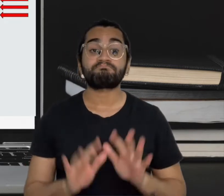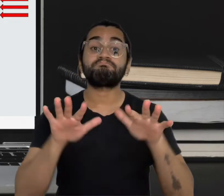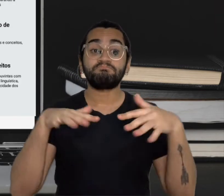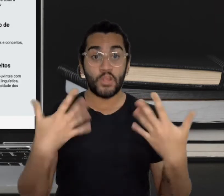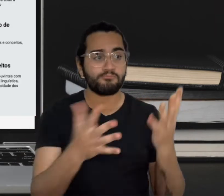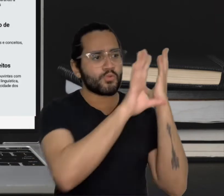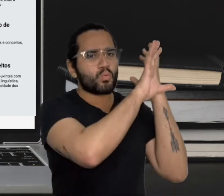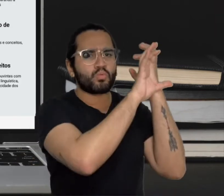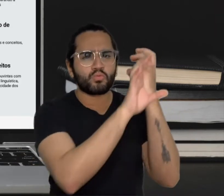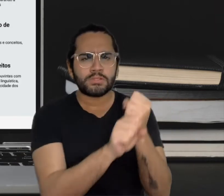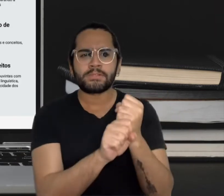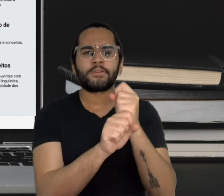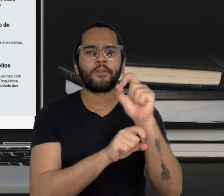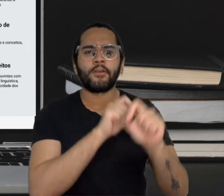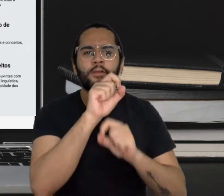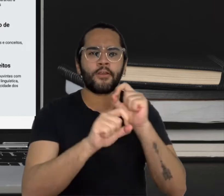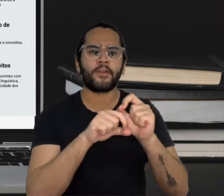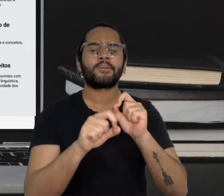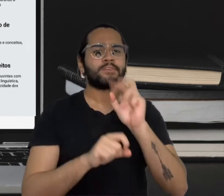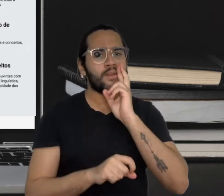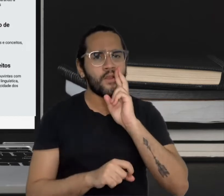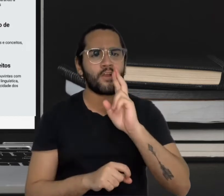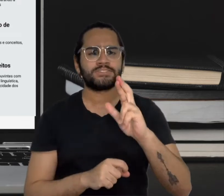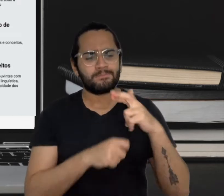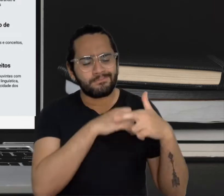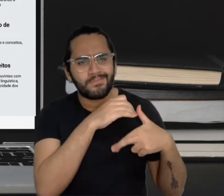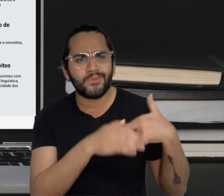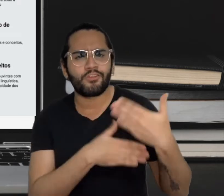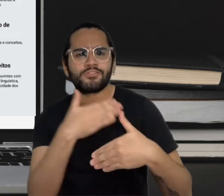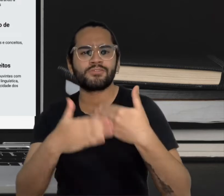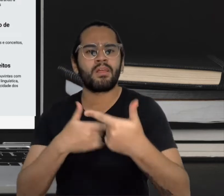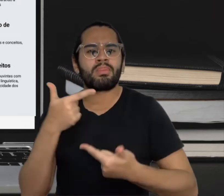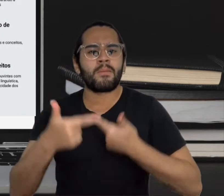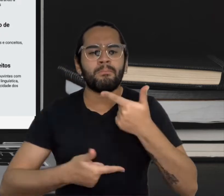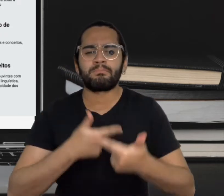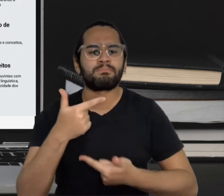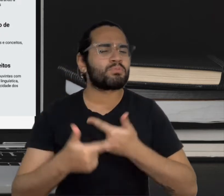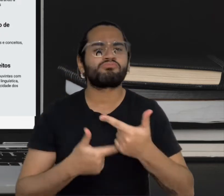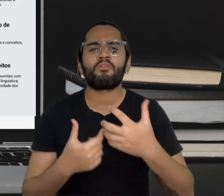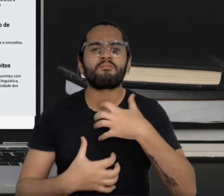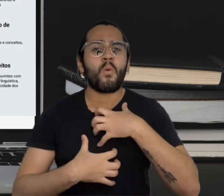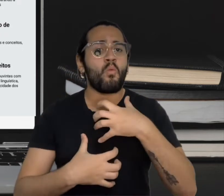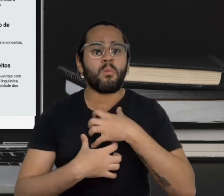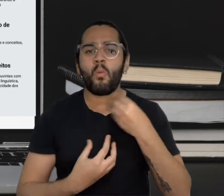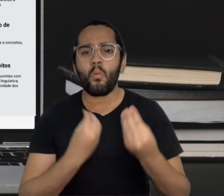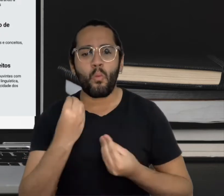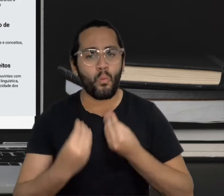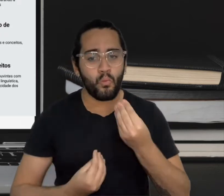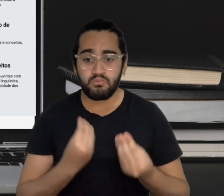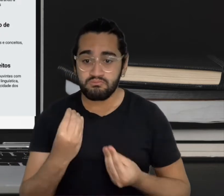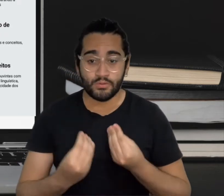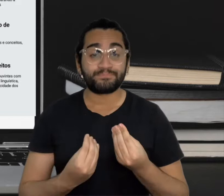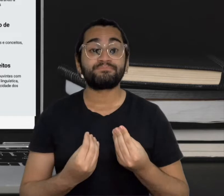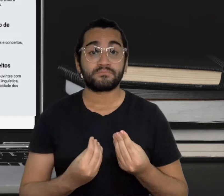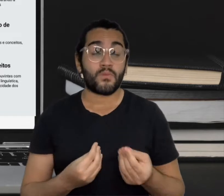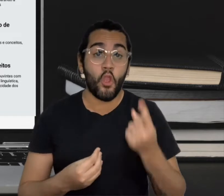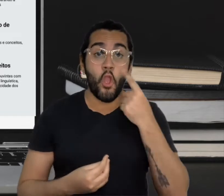termo. Então, a partir de tudo o que foi apresentado, dessas respostas, todo o trabalho que nós fizemos nesse